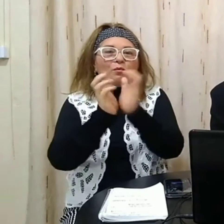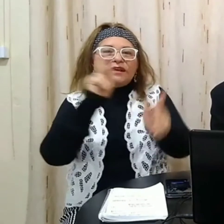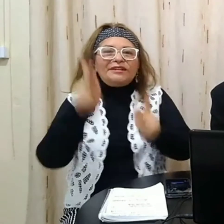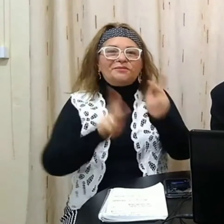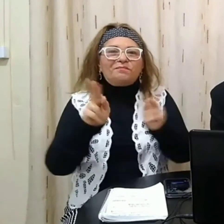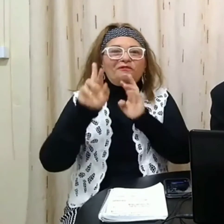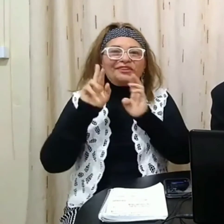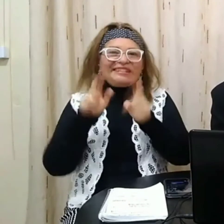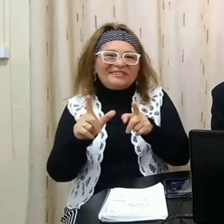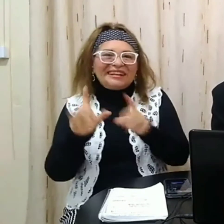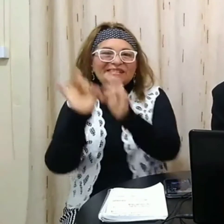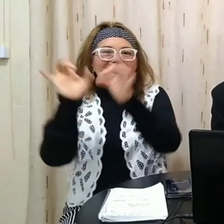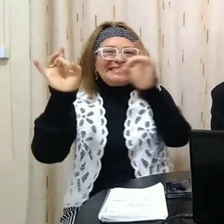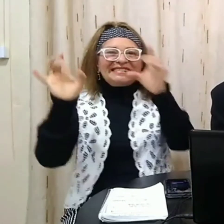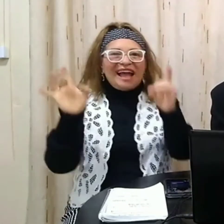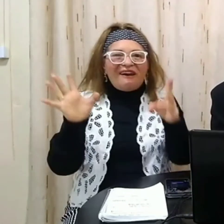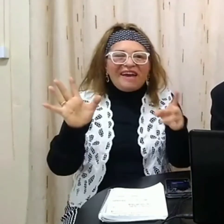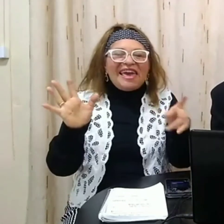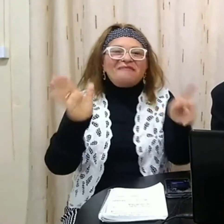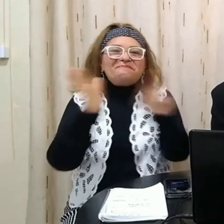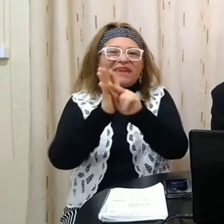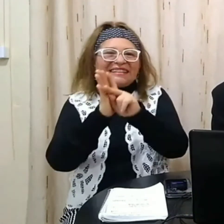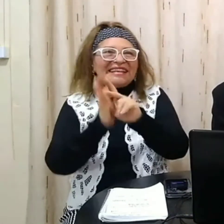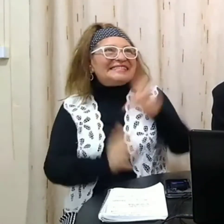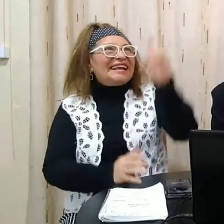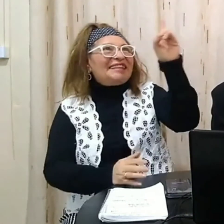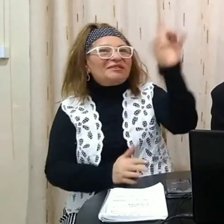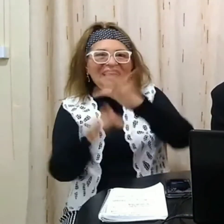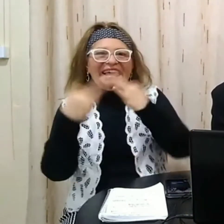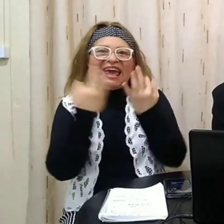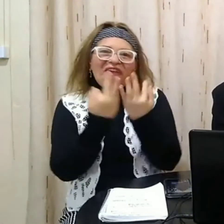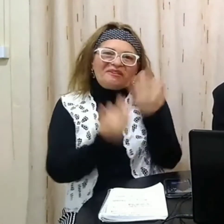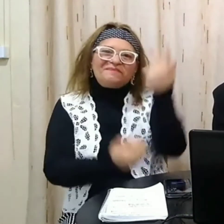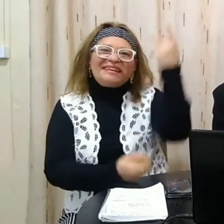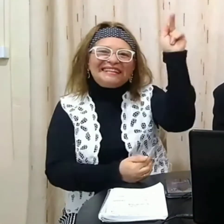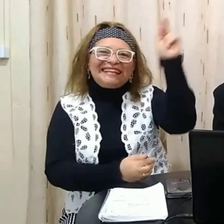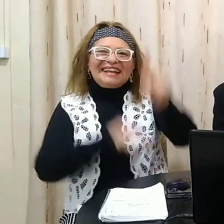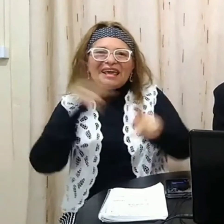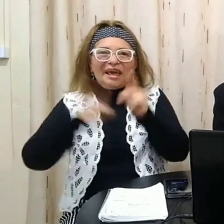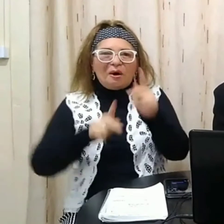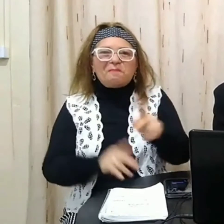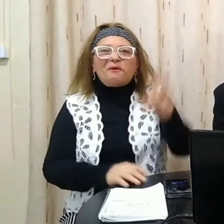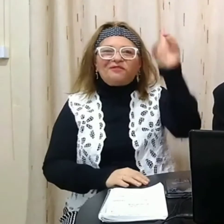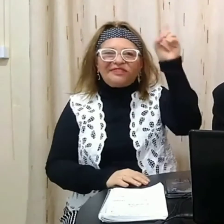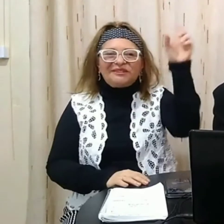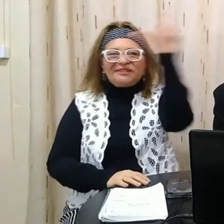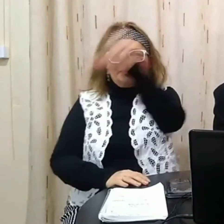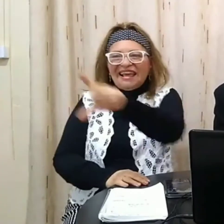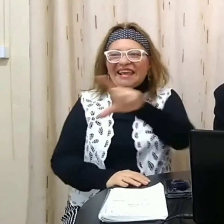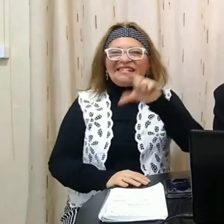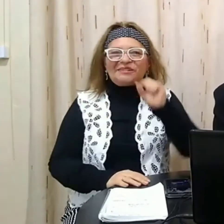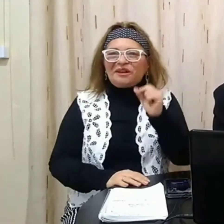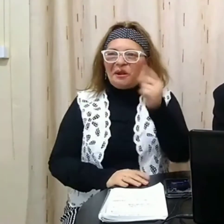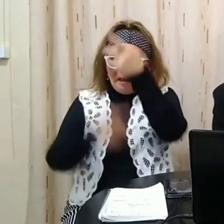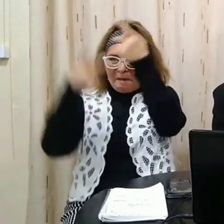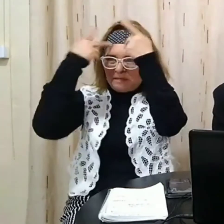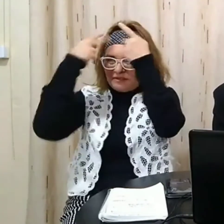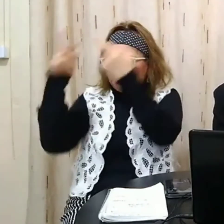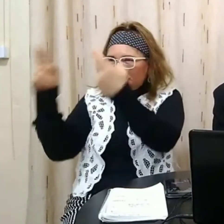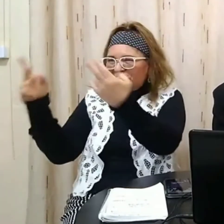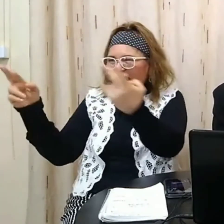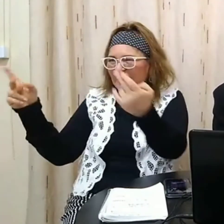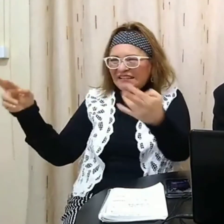povos, de um povo que é a igreja, que é a família de Deus, que é o povo de Deus, que Deus escolheu com pessoas de todos